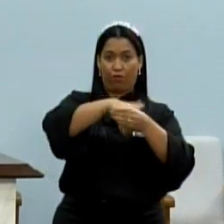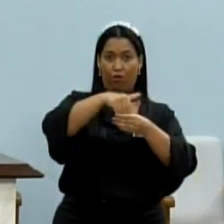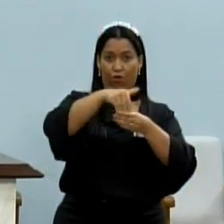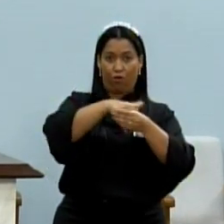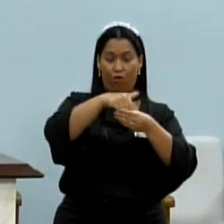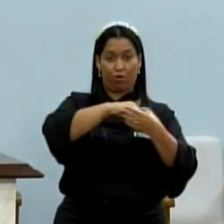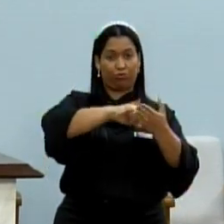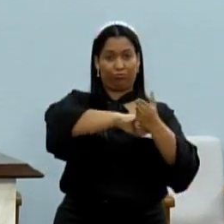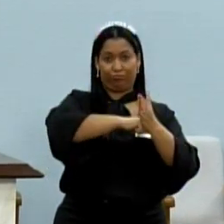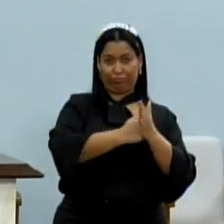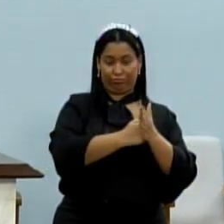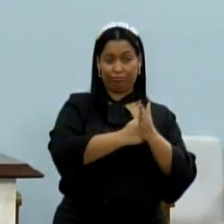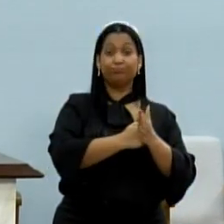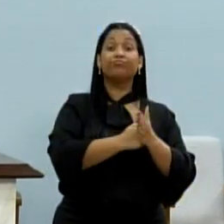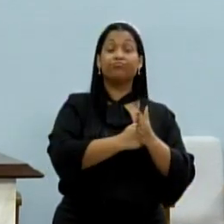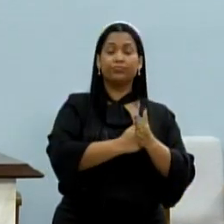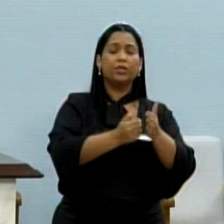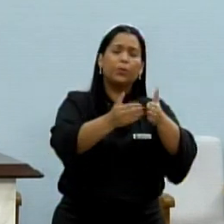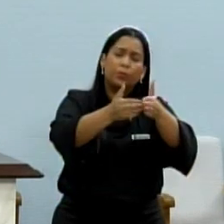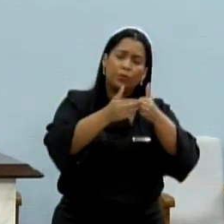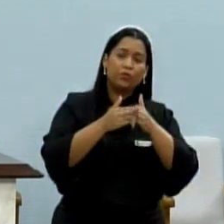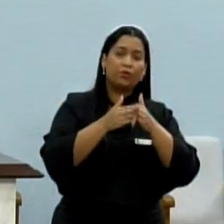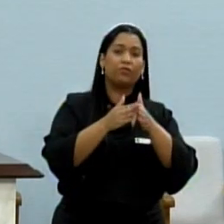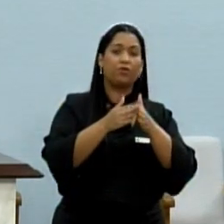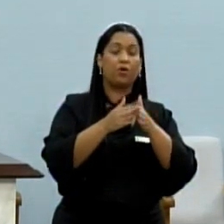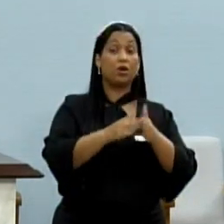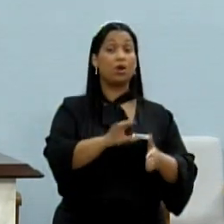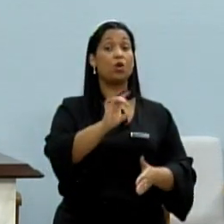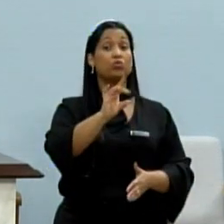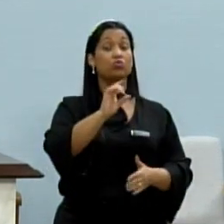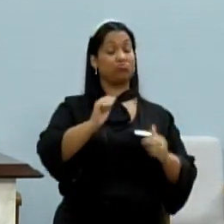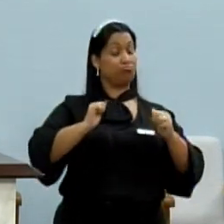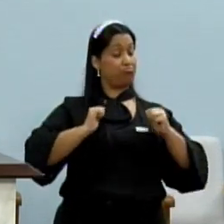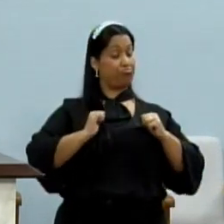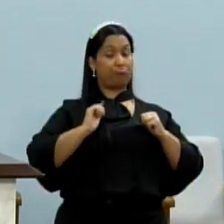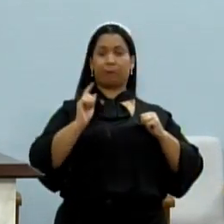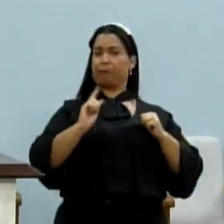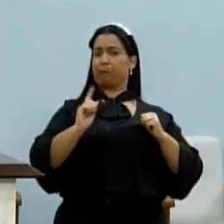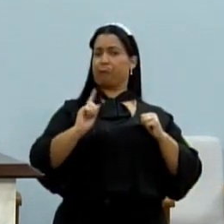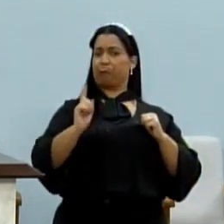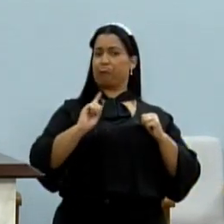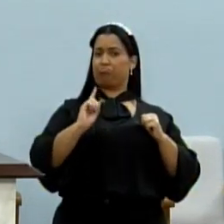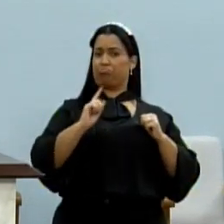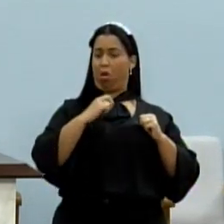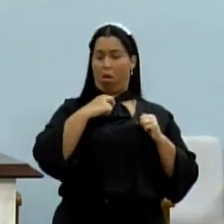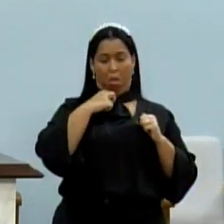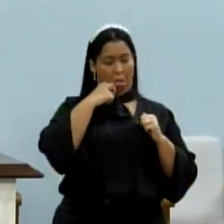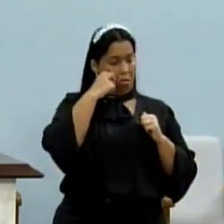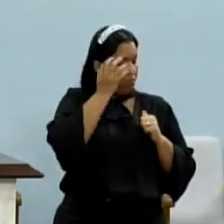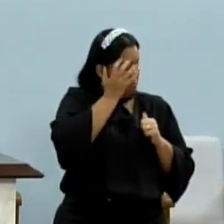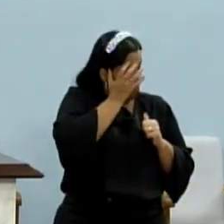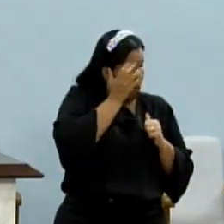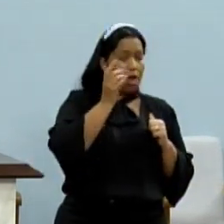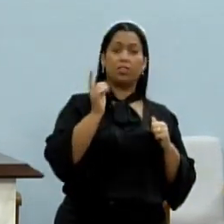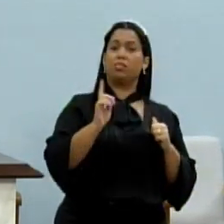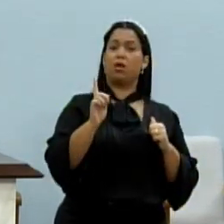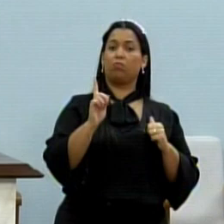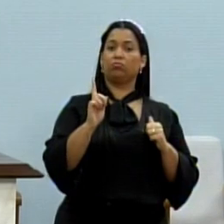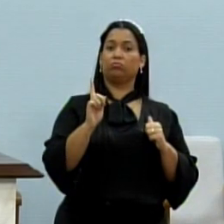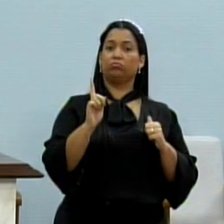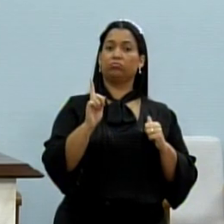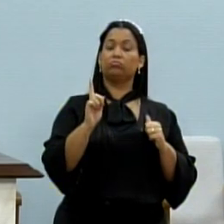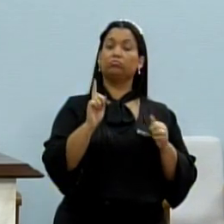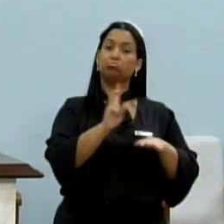secreto. E fazendo um apelo para que não se omitam, não se acovardam, não se diminuam.